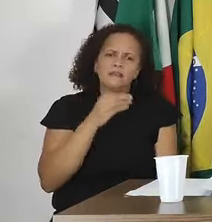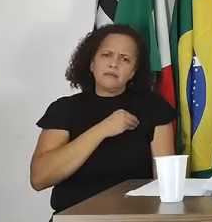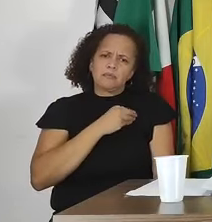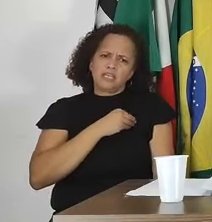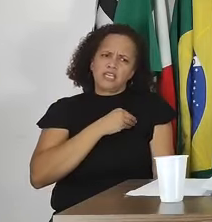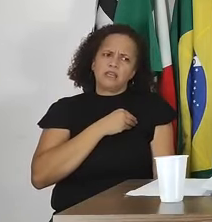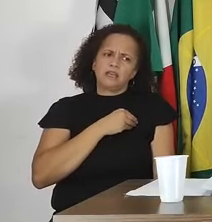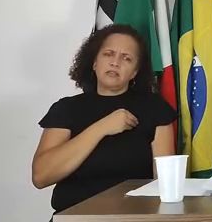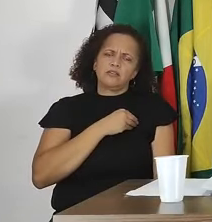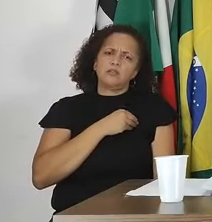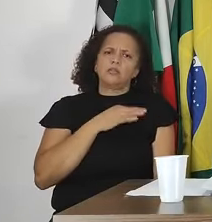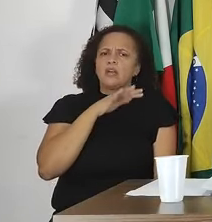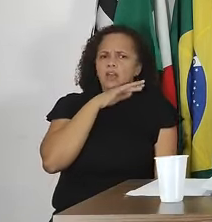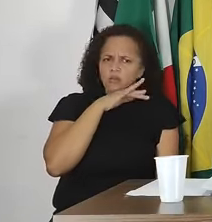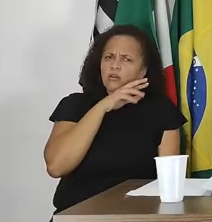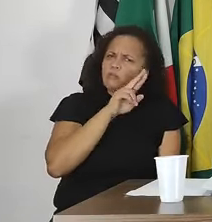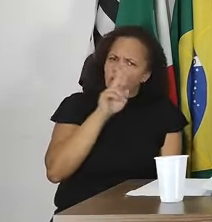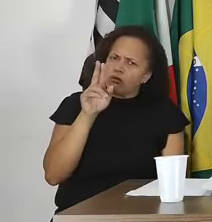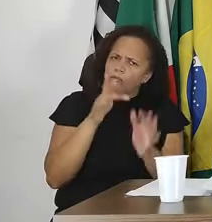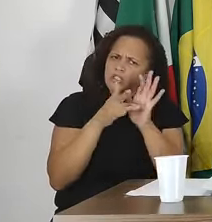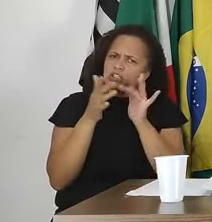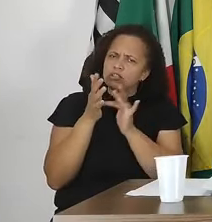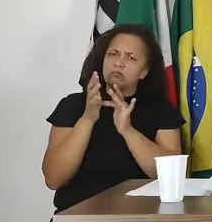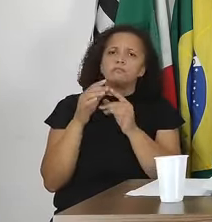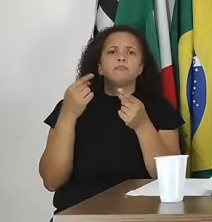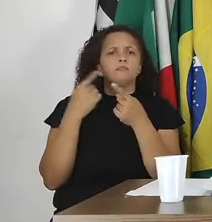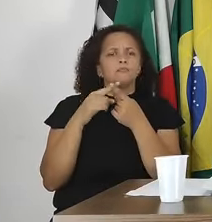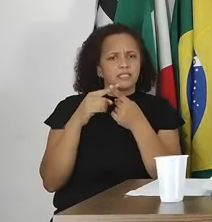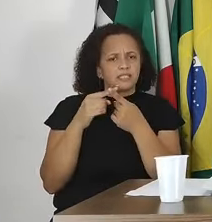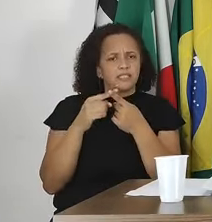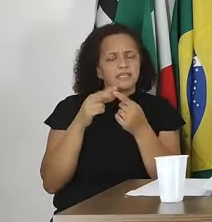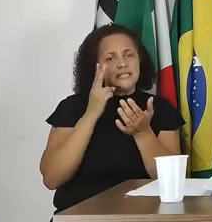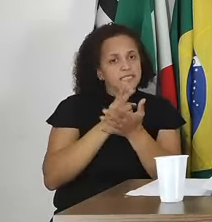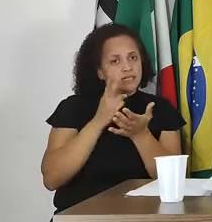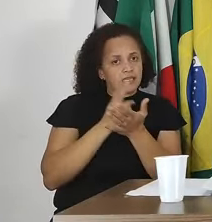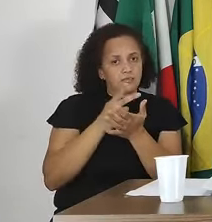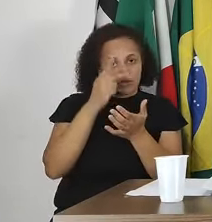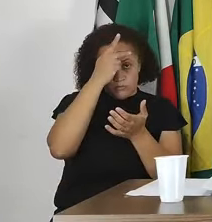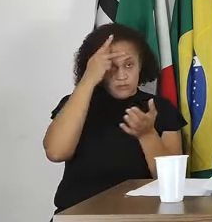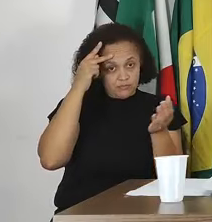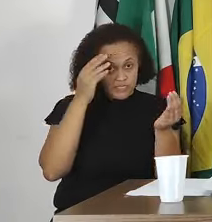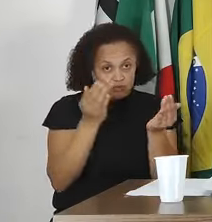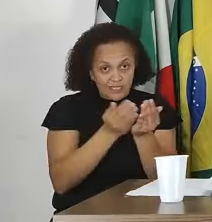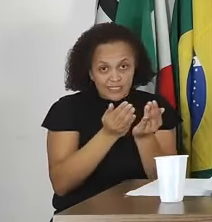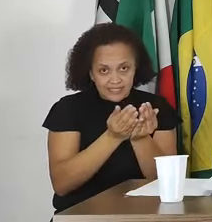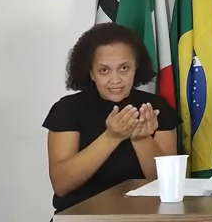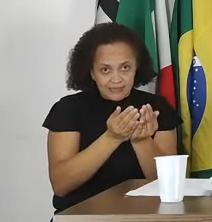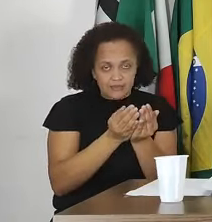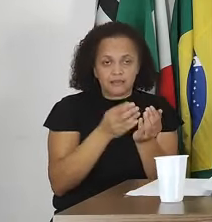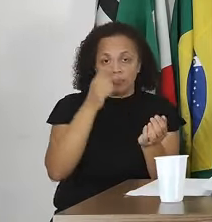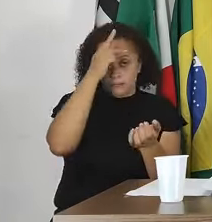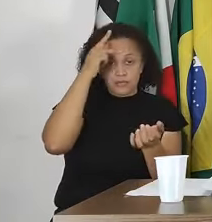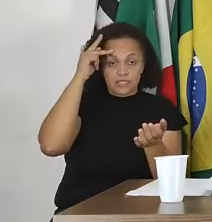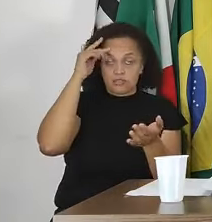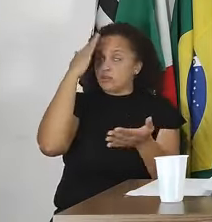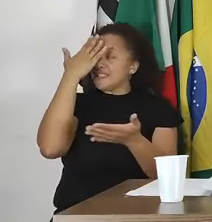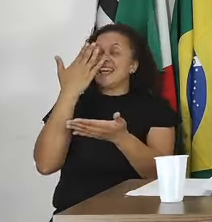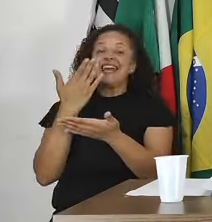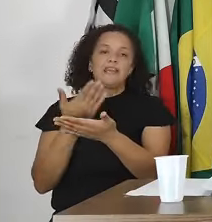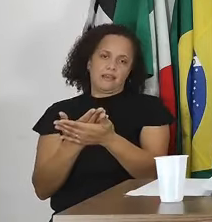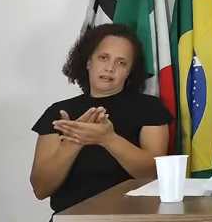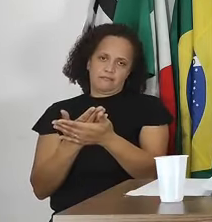de Jesus. Porque toda vez quando um cristão, eu não estou falando de crente, eu não estou falando de igreja